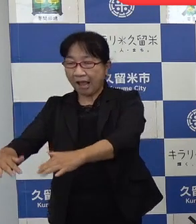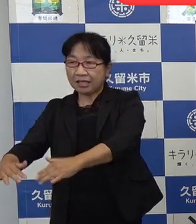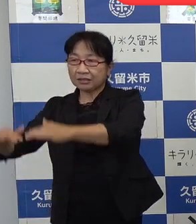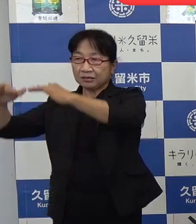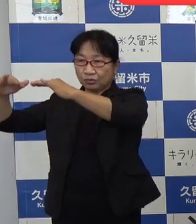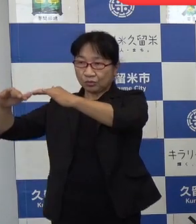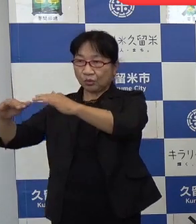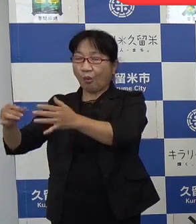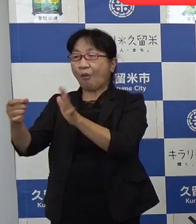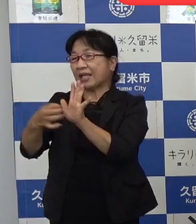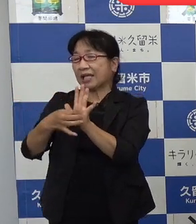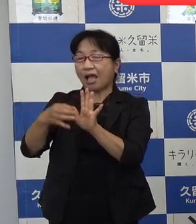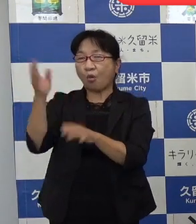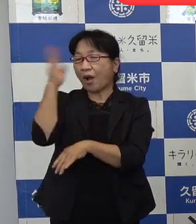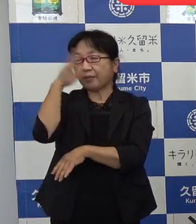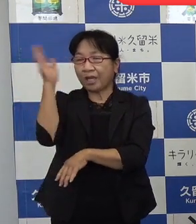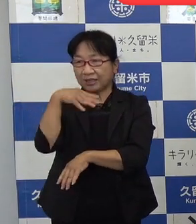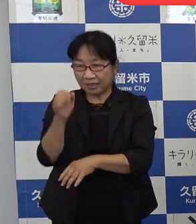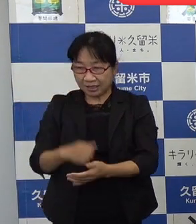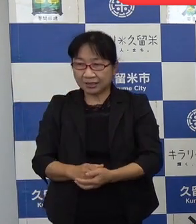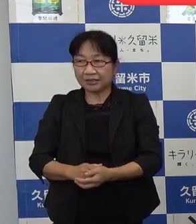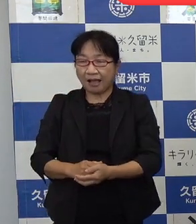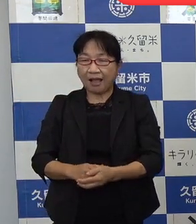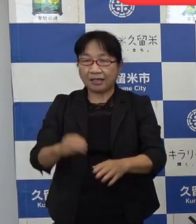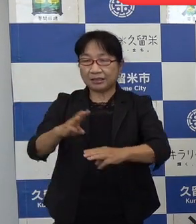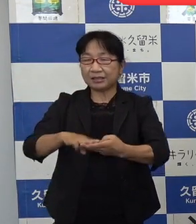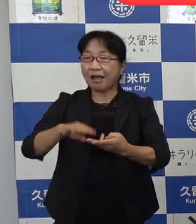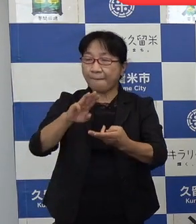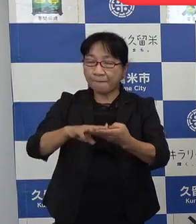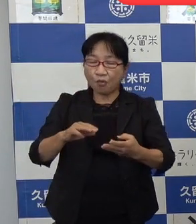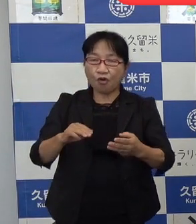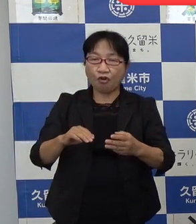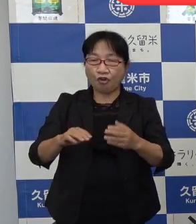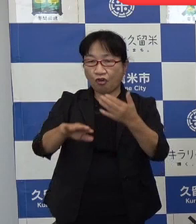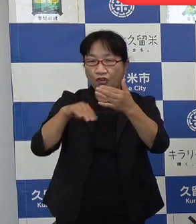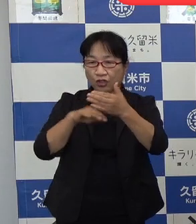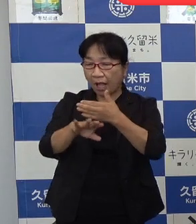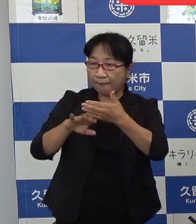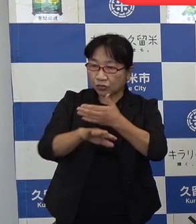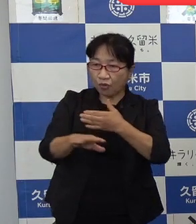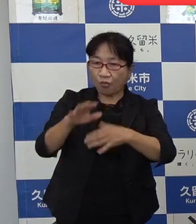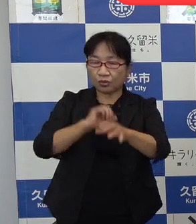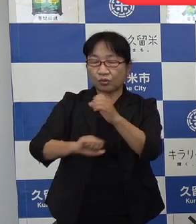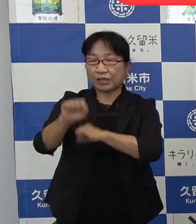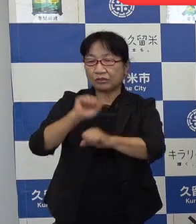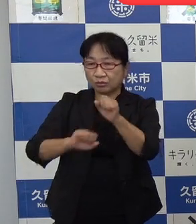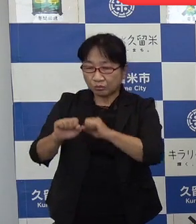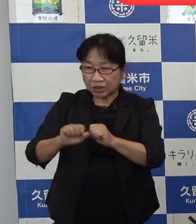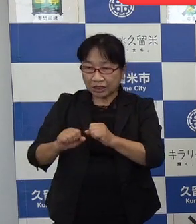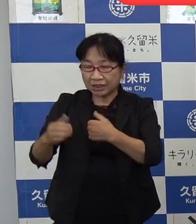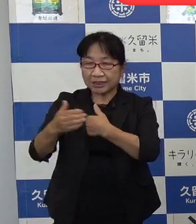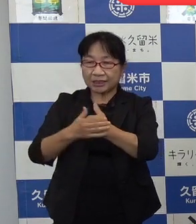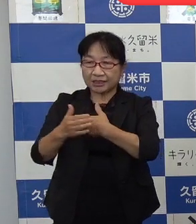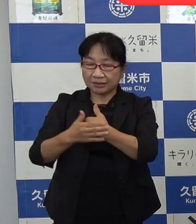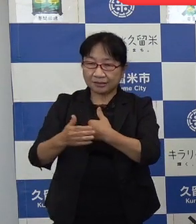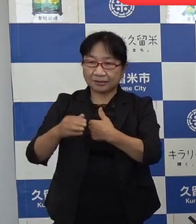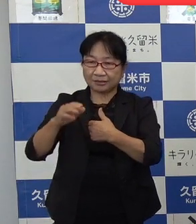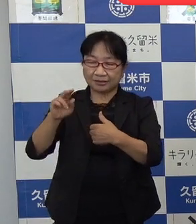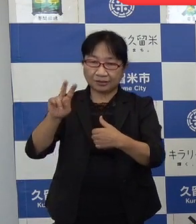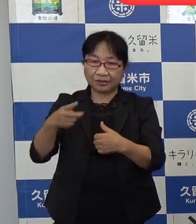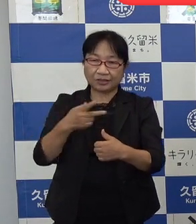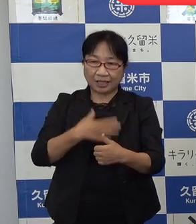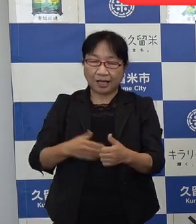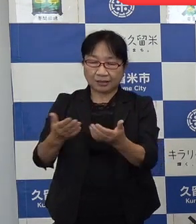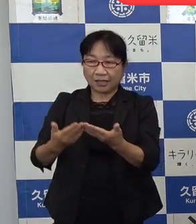ありませんでしたが、この田んぼダムの取り組みにご理解とご協力をいただいています農業者の方々に、この場をお借